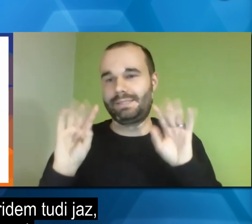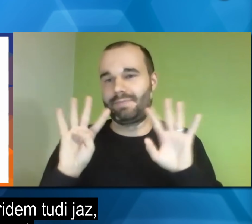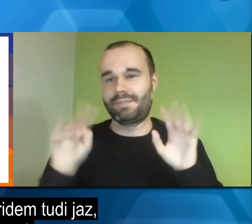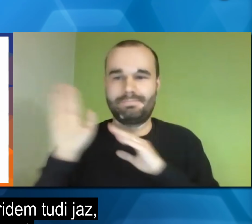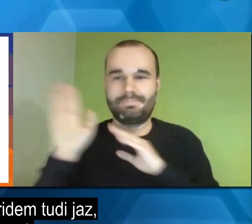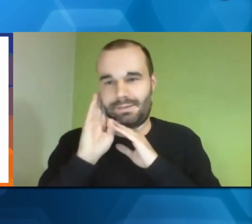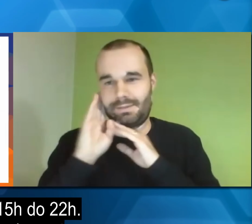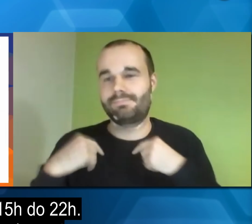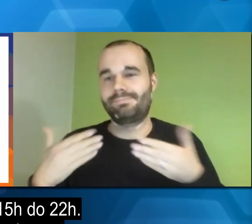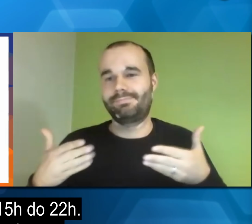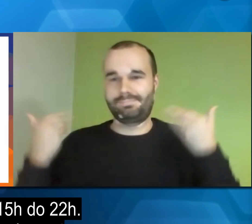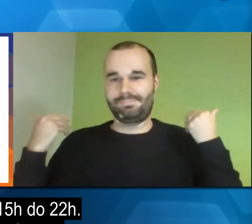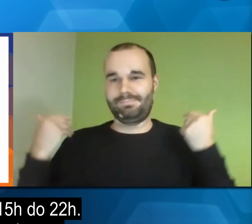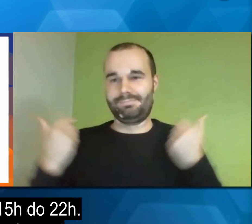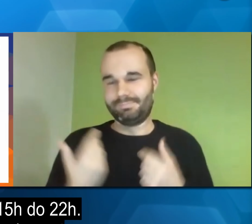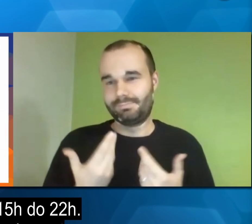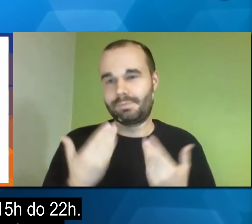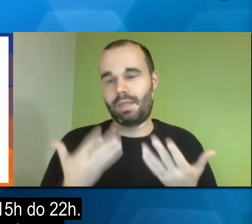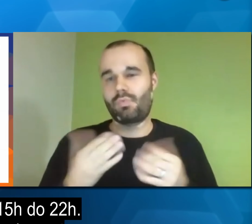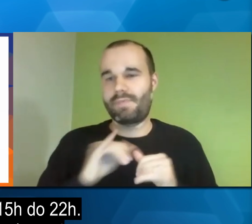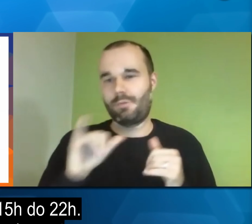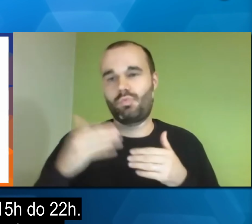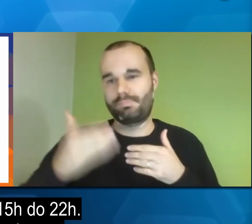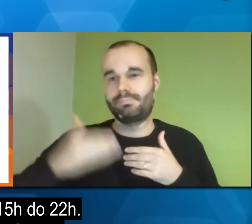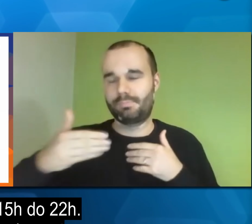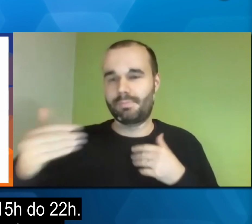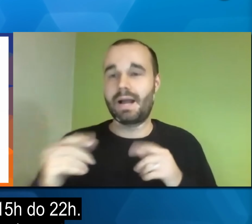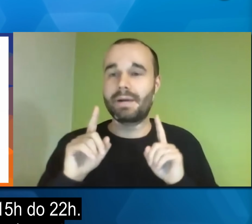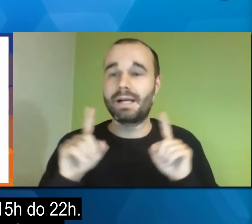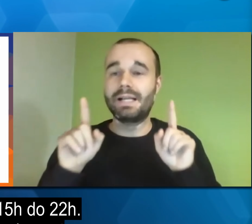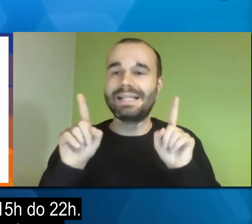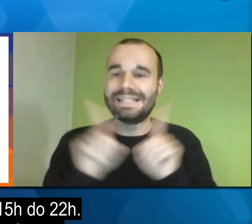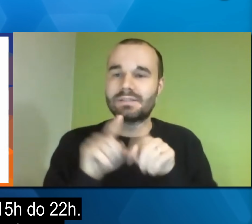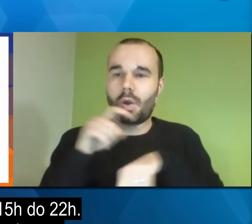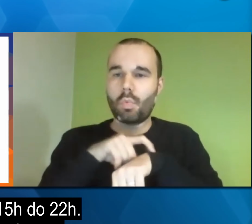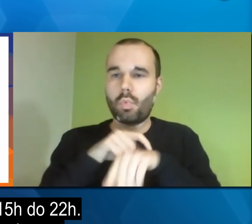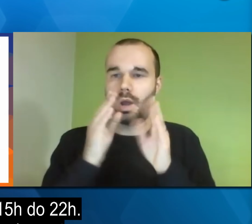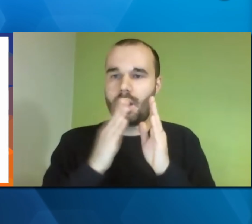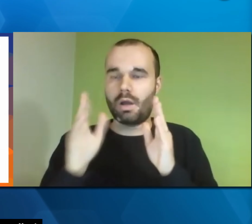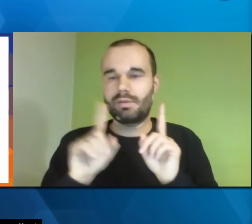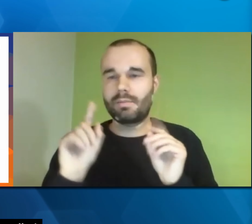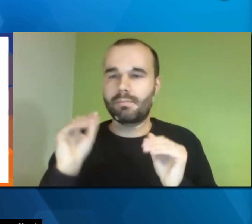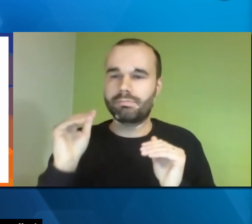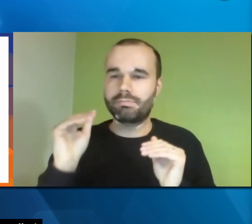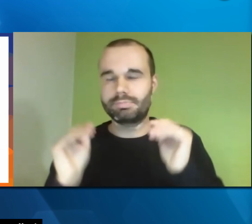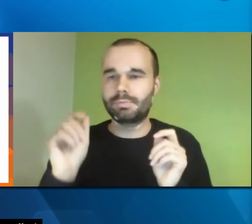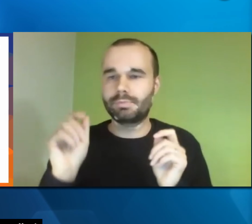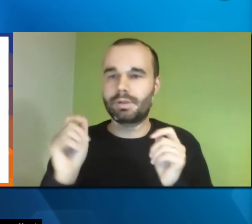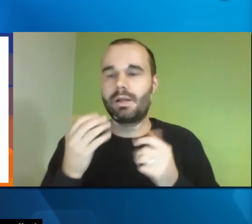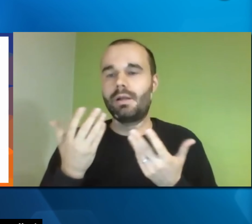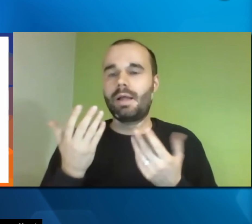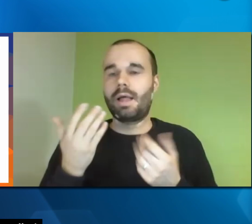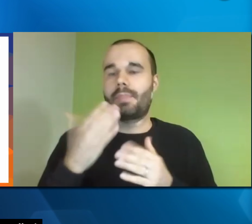tudi jaz, kar pomeni, da delamo od 3 do 10, potem pa grejo oni spat in